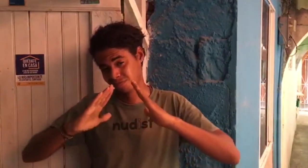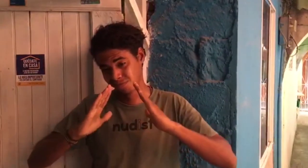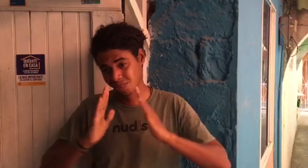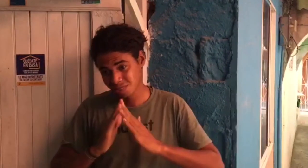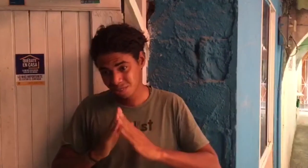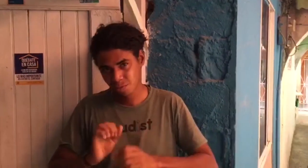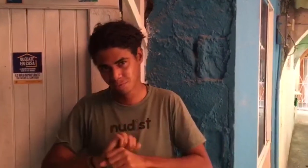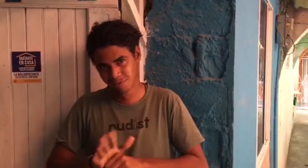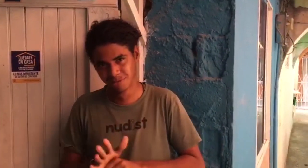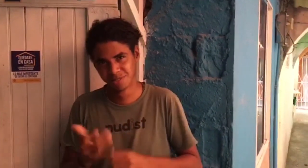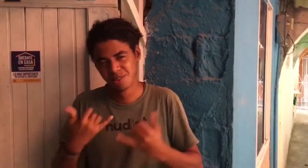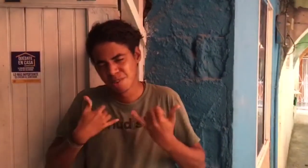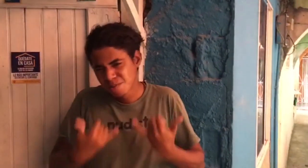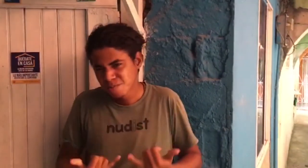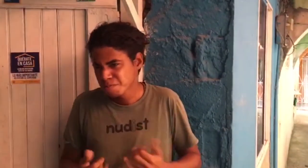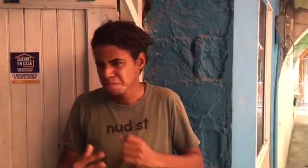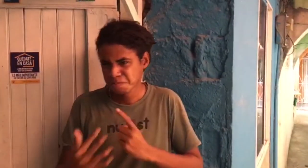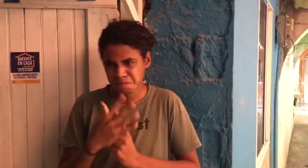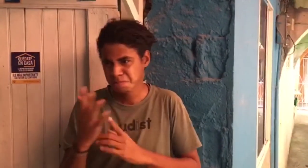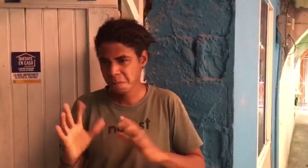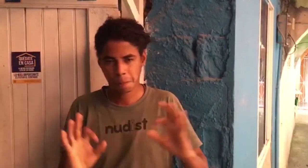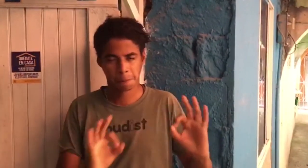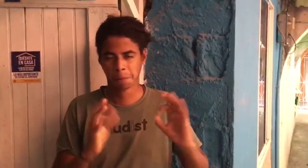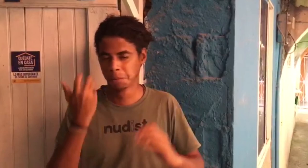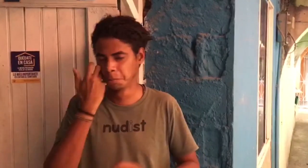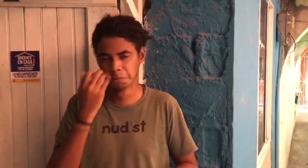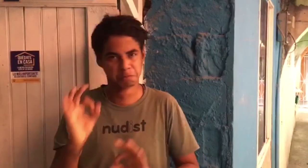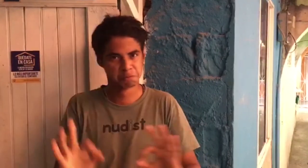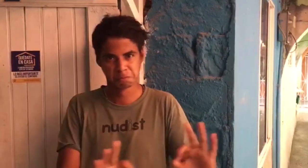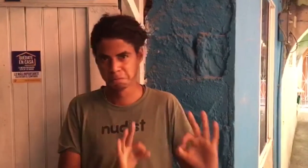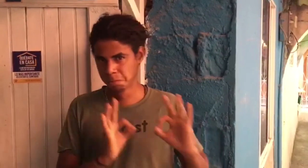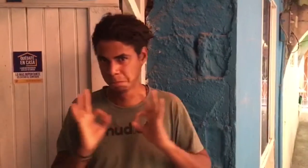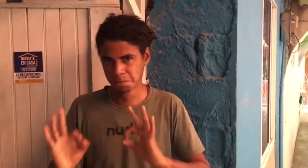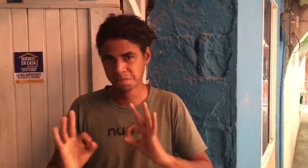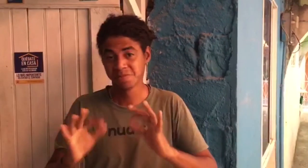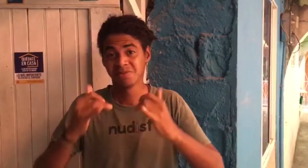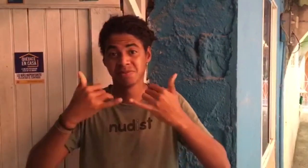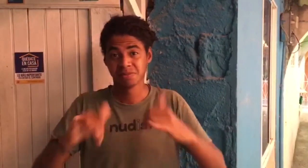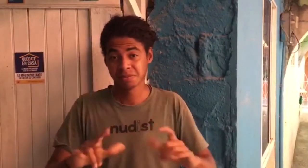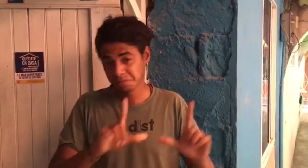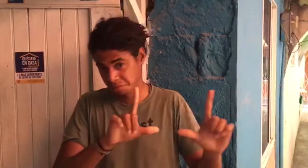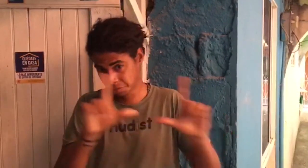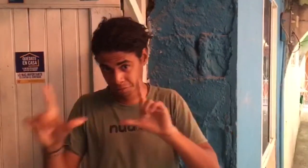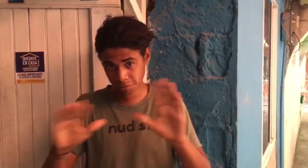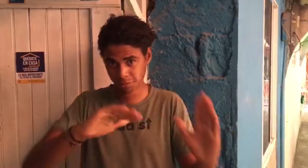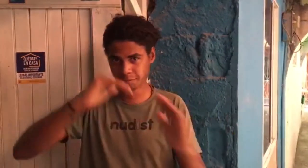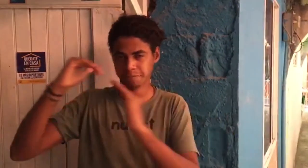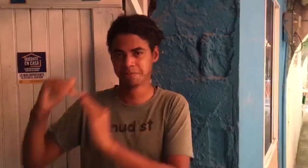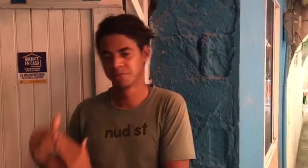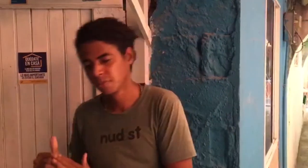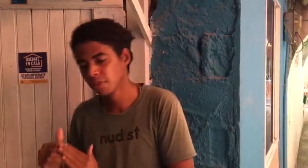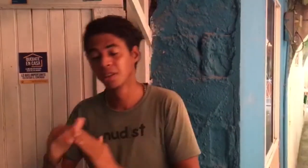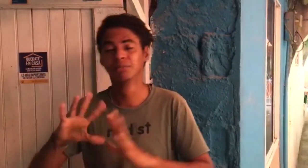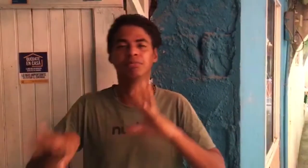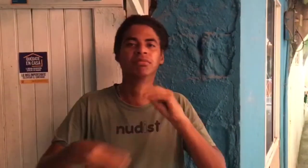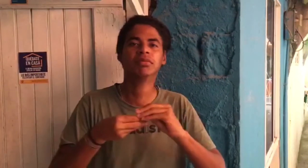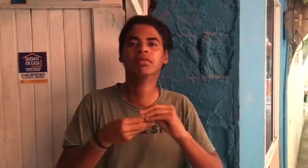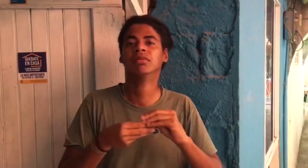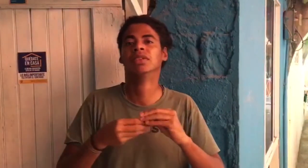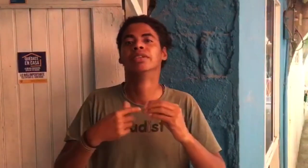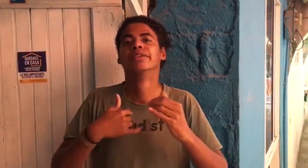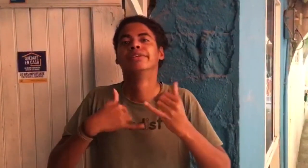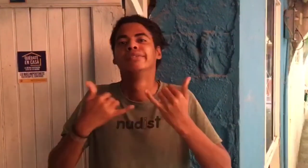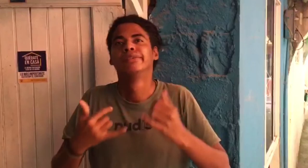quería contarles como ahora a pesar del cobi pues no hemos tenido ninguna dificultad médica en nuestro hogar